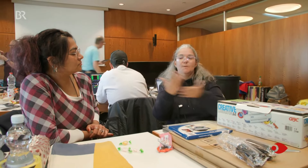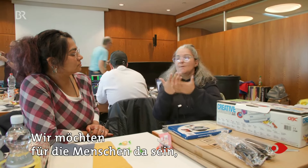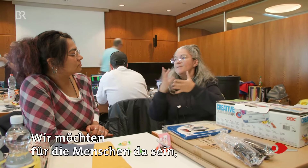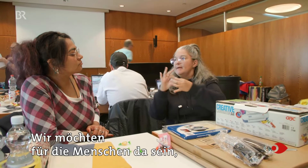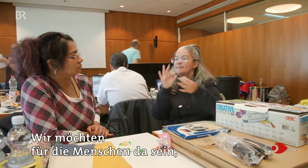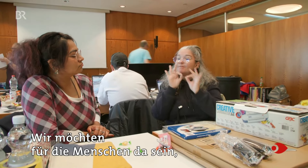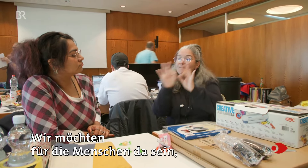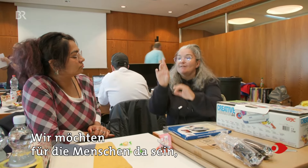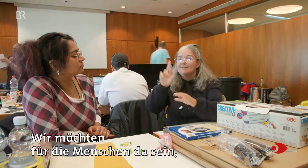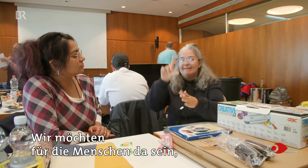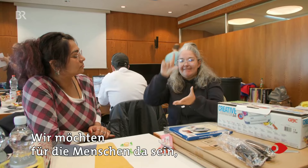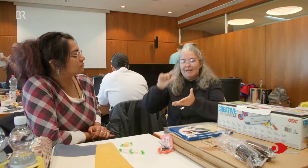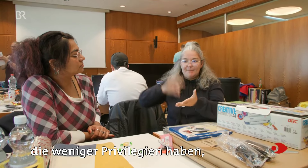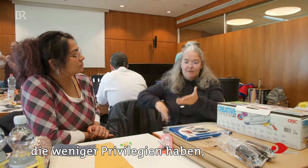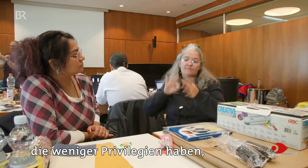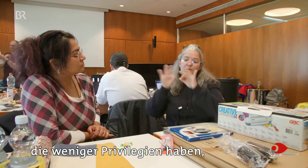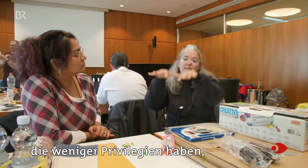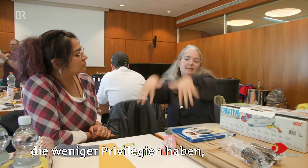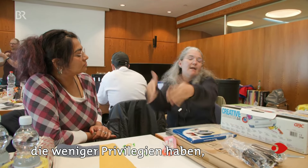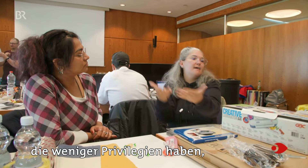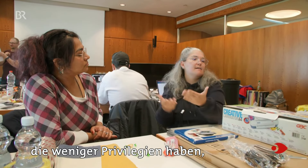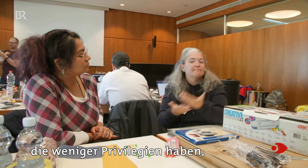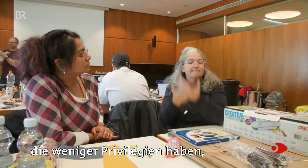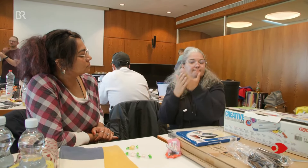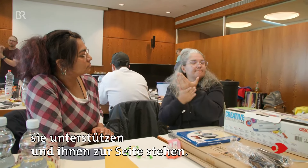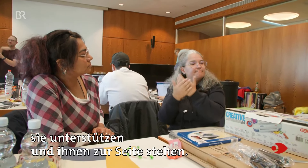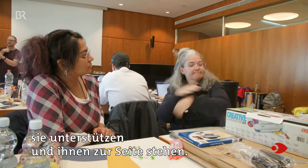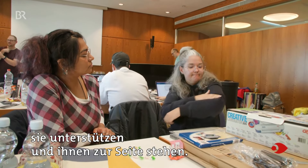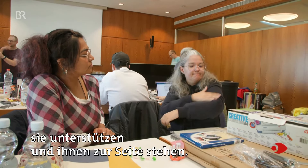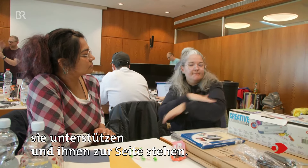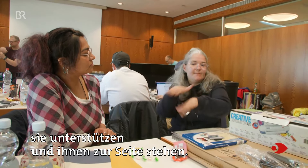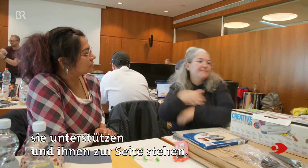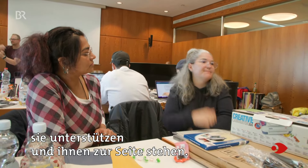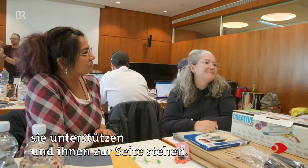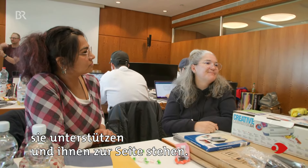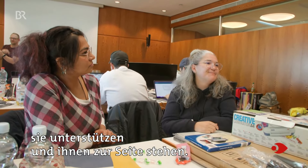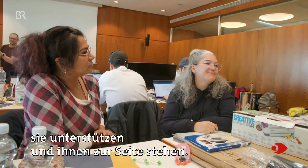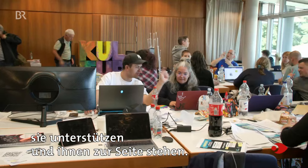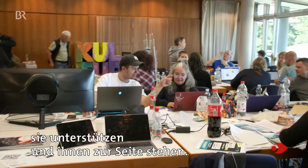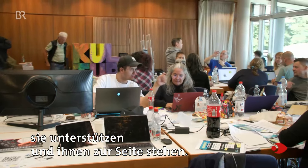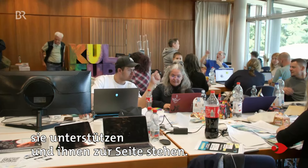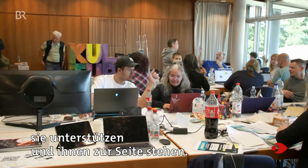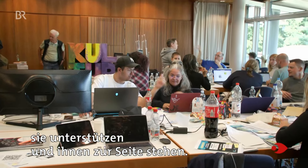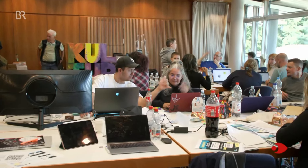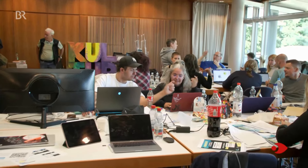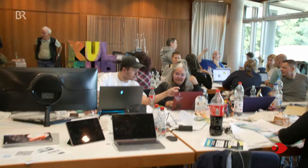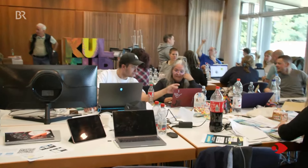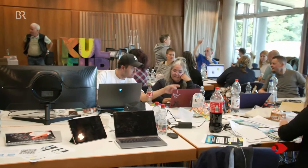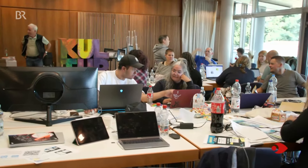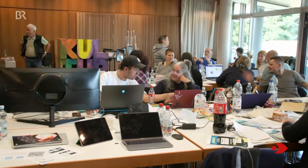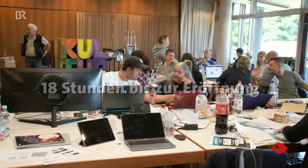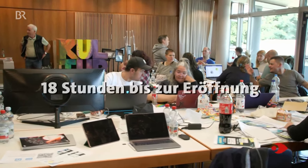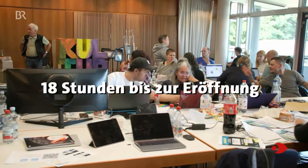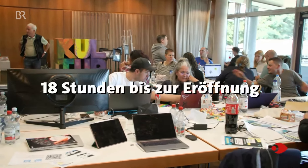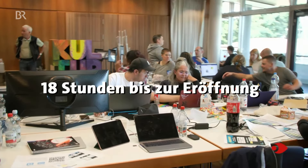bei uns. Wir möchten für die Menschen da sein, die weniger Privilegien haben, sie unterstützen und ihnen zur Seite stehen.